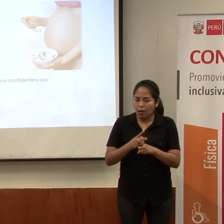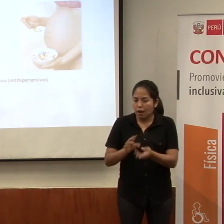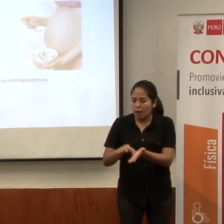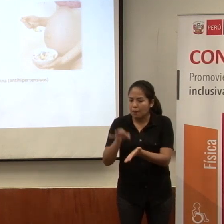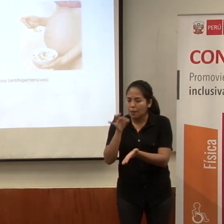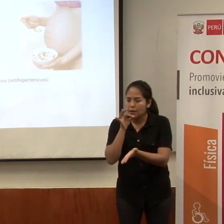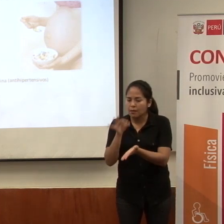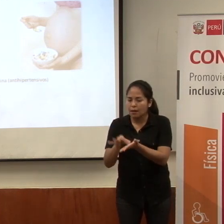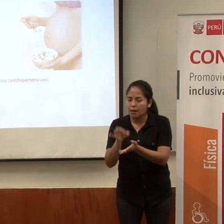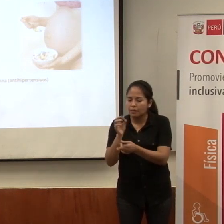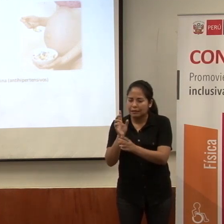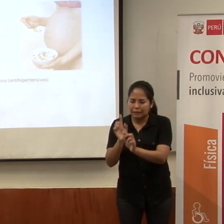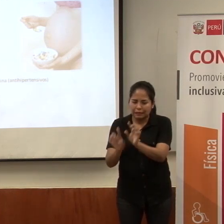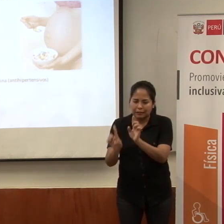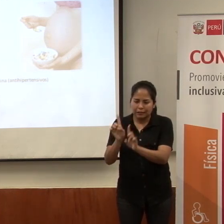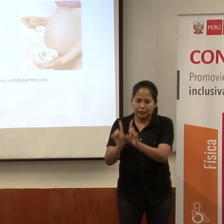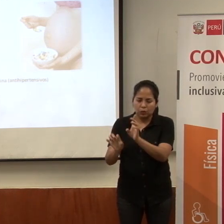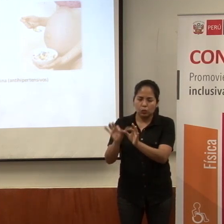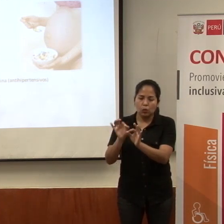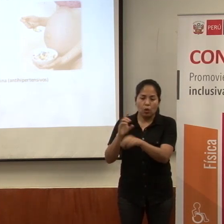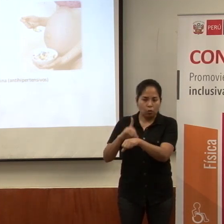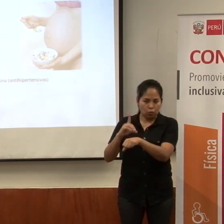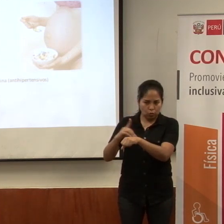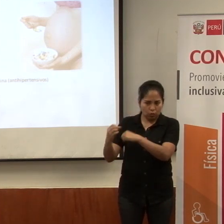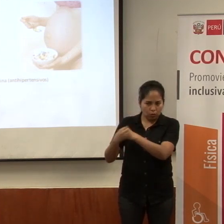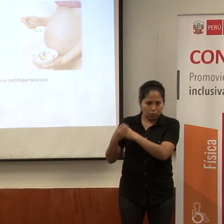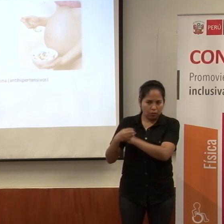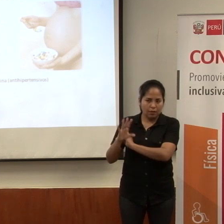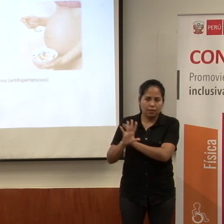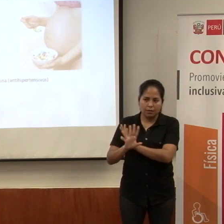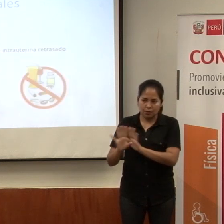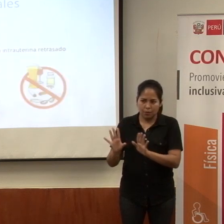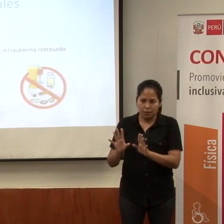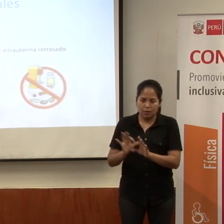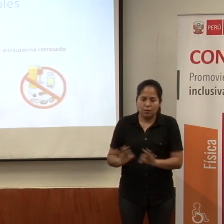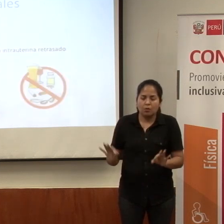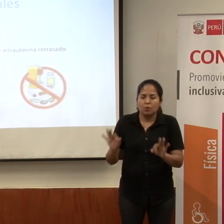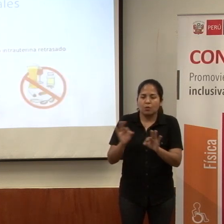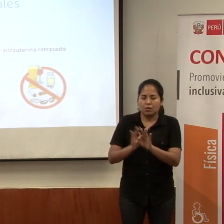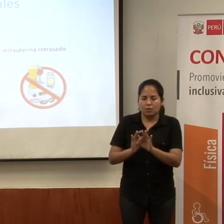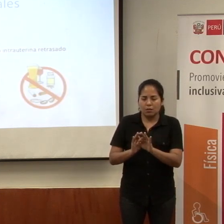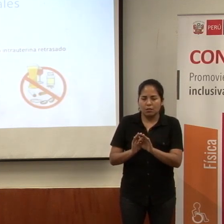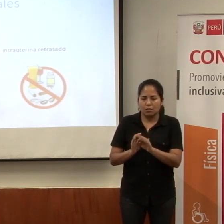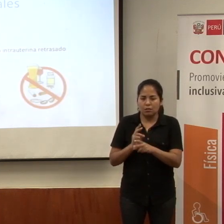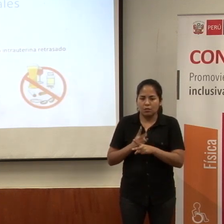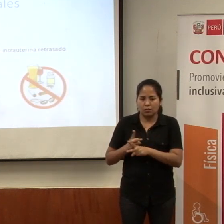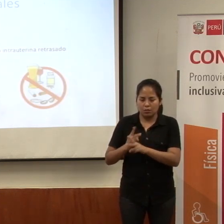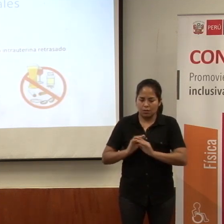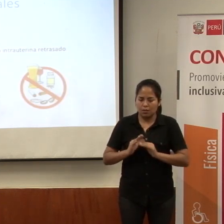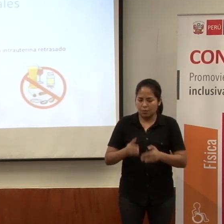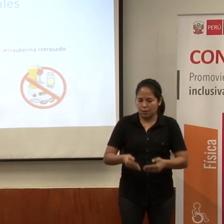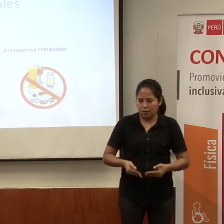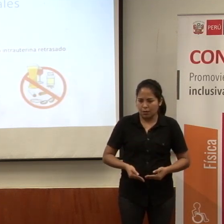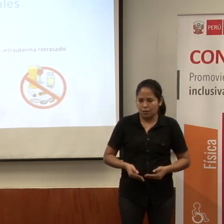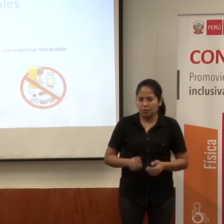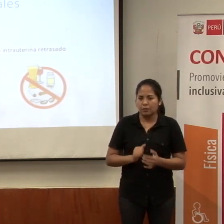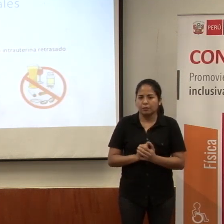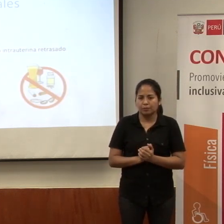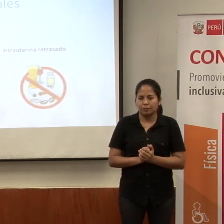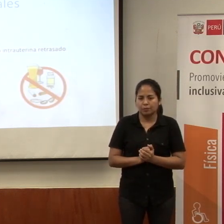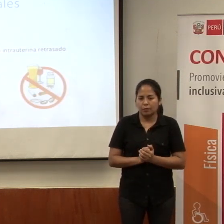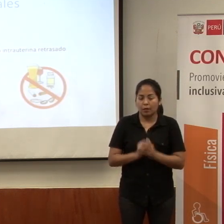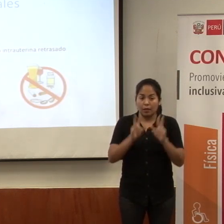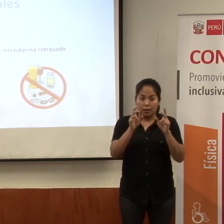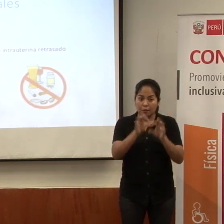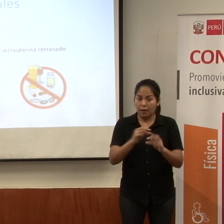corresponde por indicación del médico, y por eso es tan importante el cuidado prenatal. Dentro de los agentes químicos,